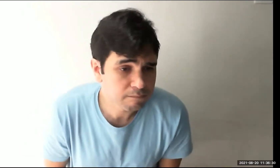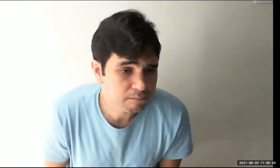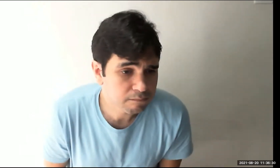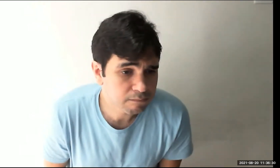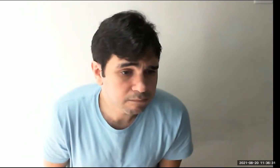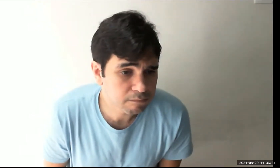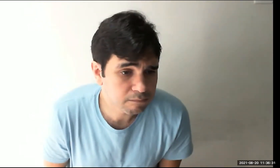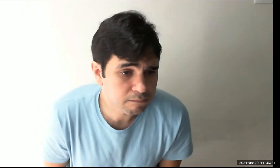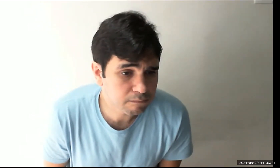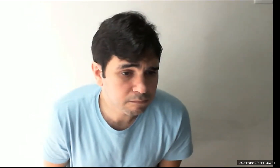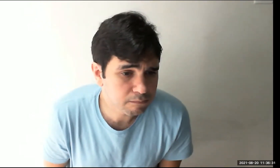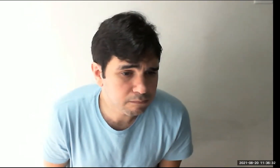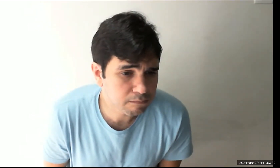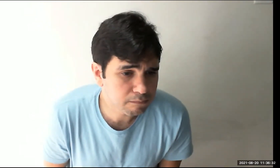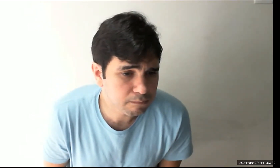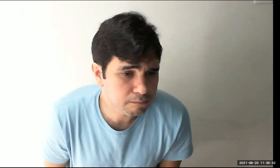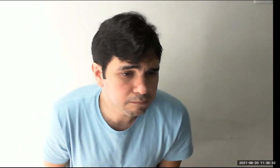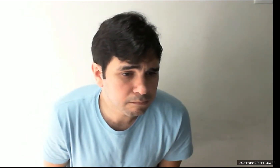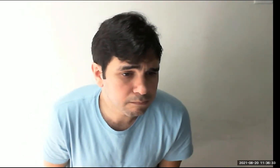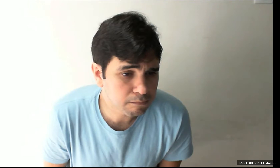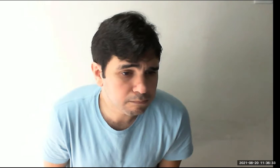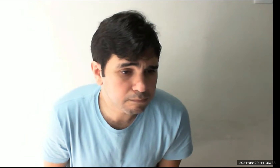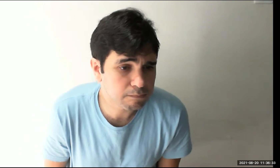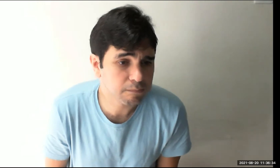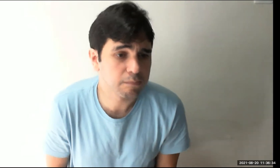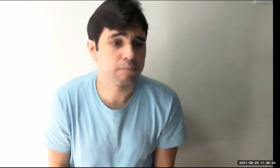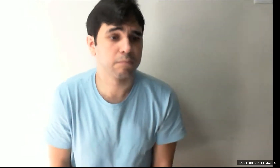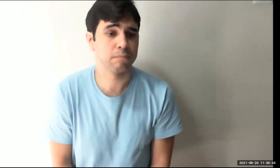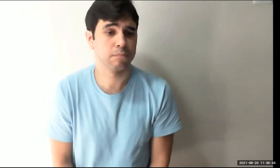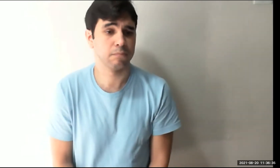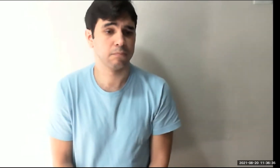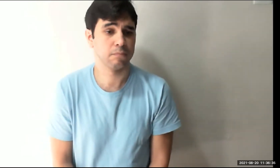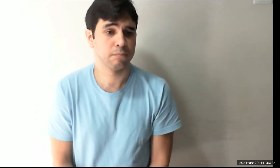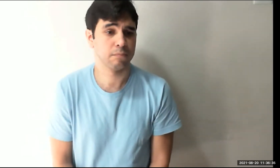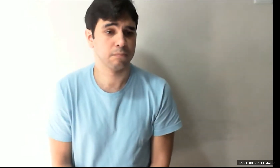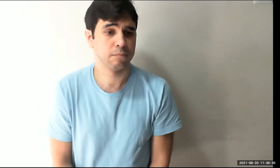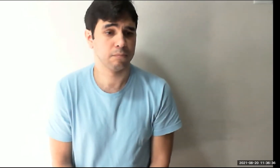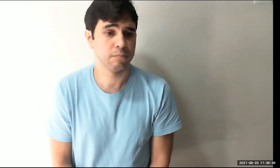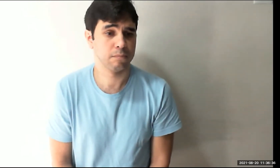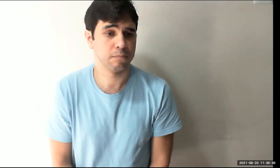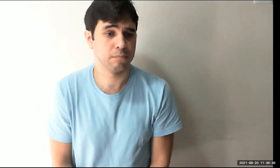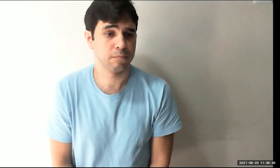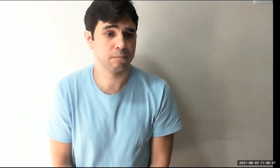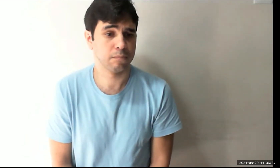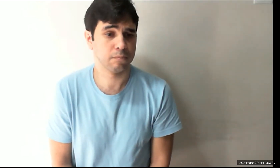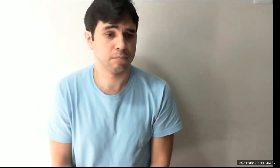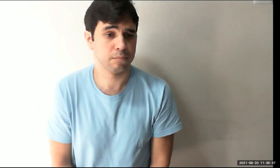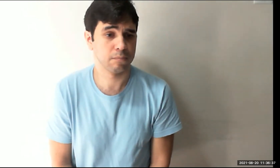criar um point, né, de encontro dos surdos. E esse point seria um local onde os